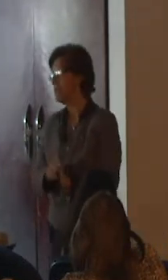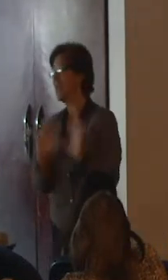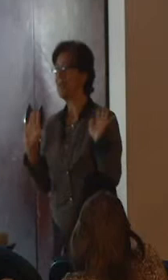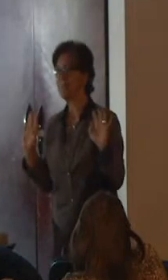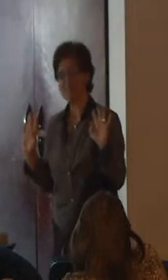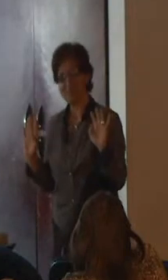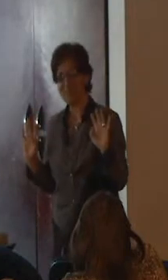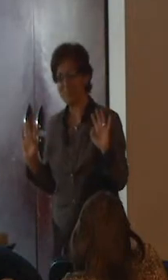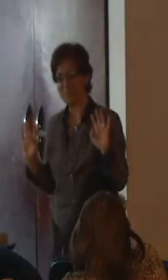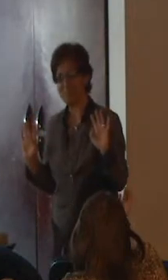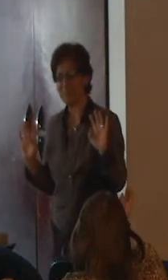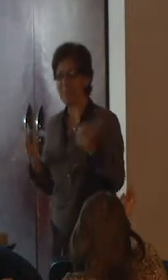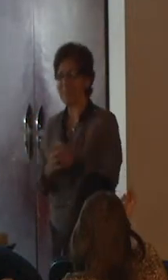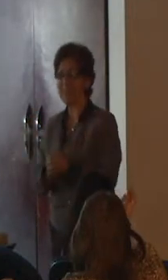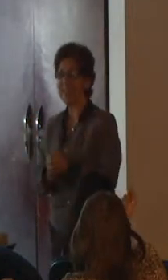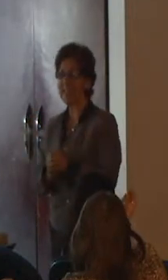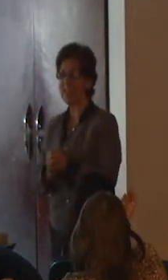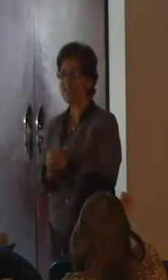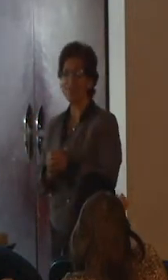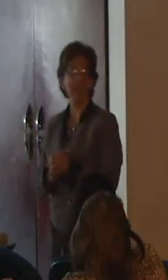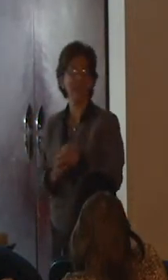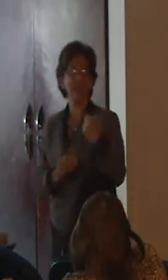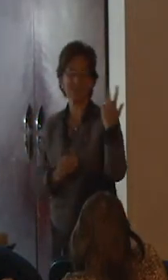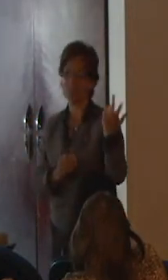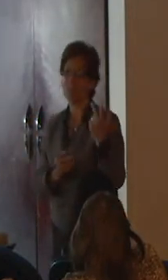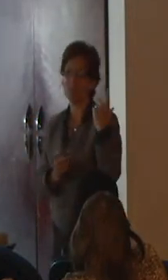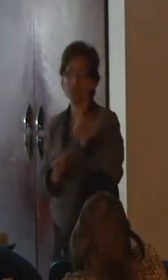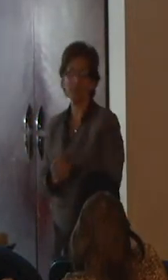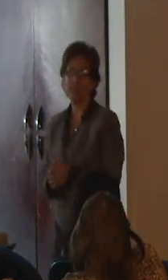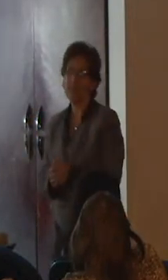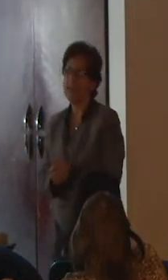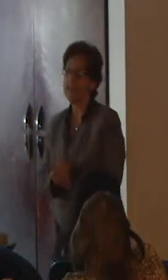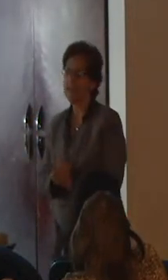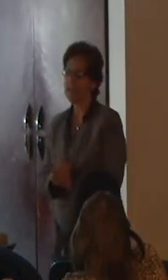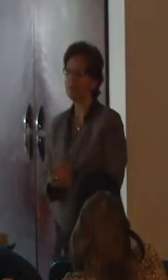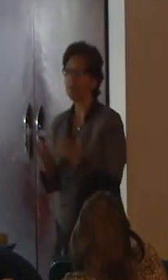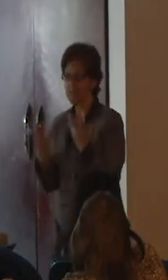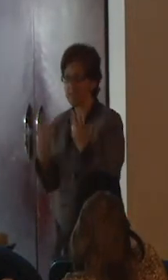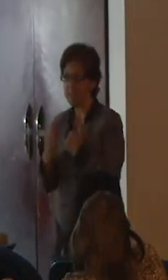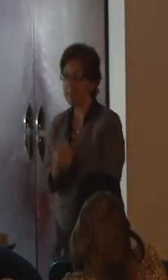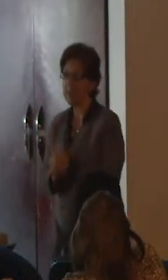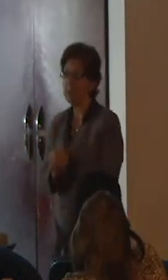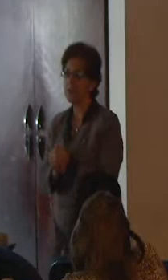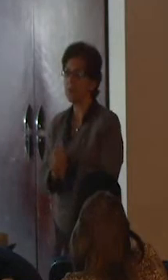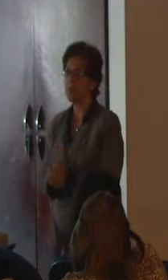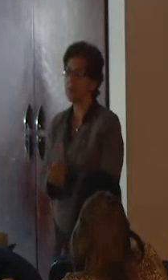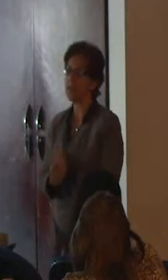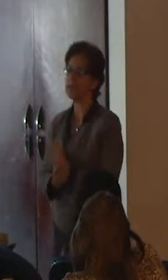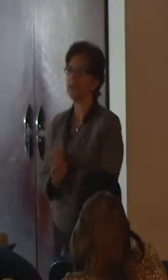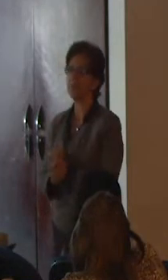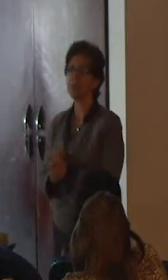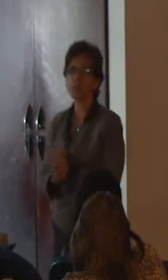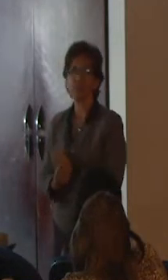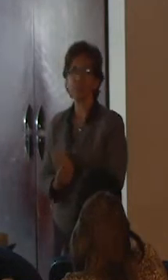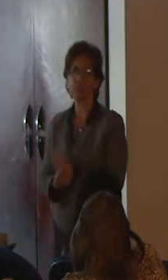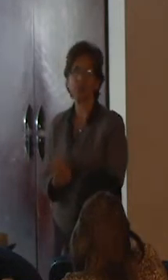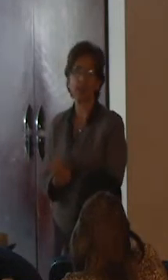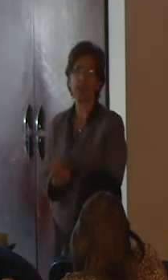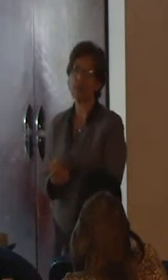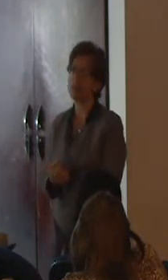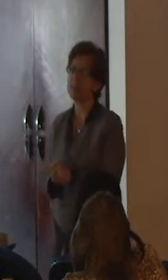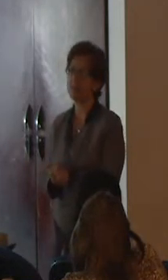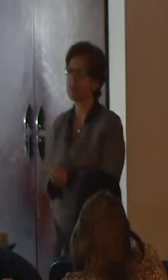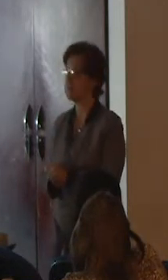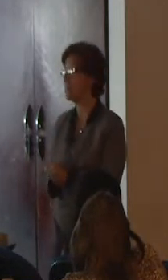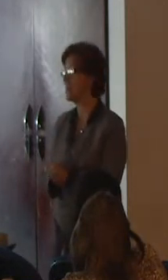hablar. Vale la pena esa apuesta. De manera que qué rico la invitación que ustedes hayan venido a